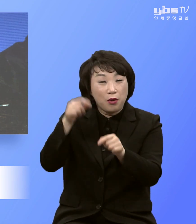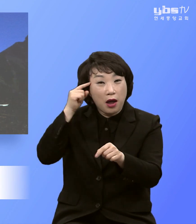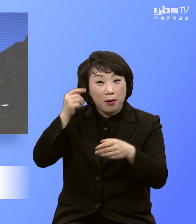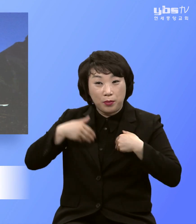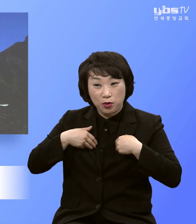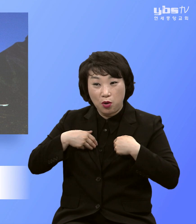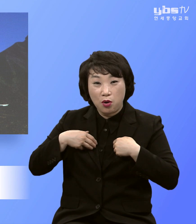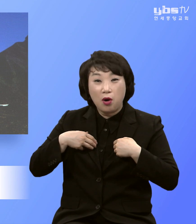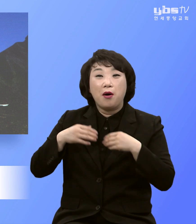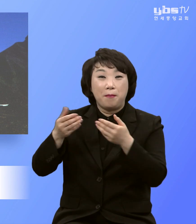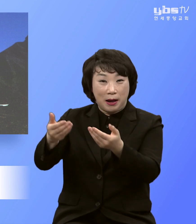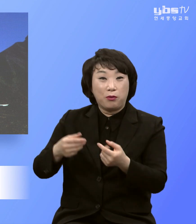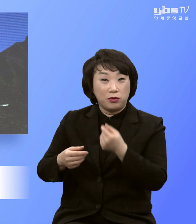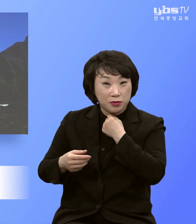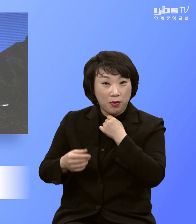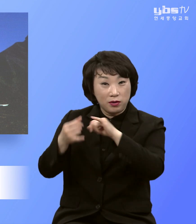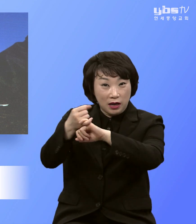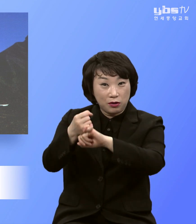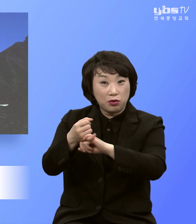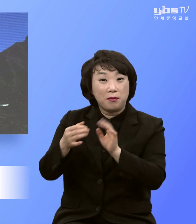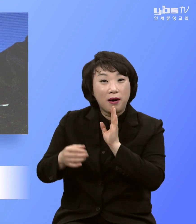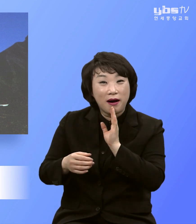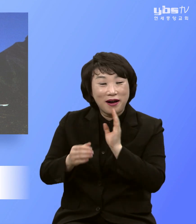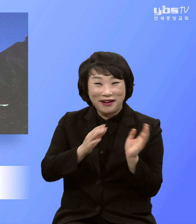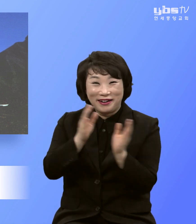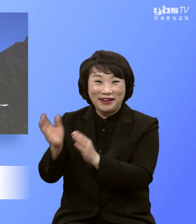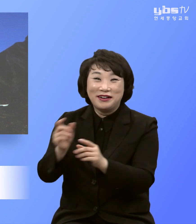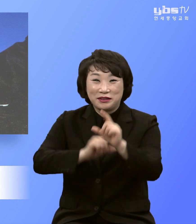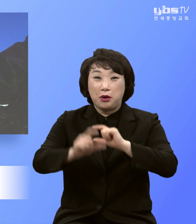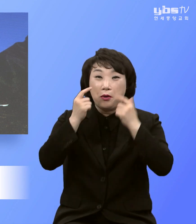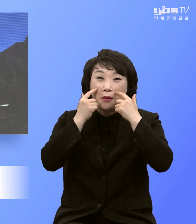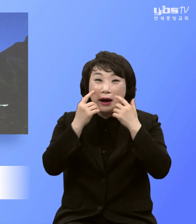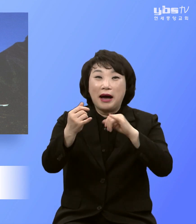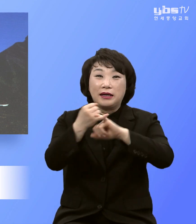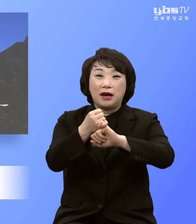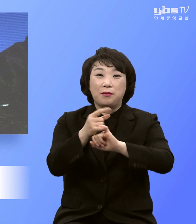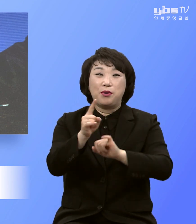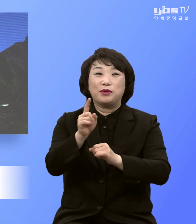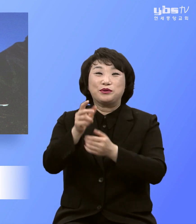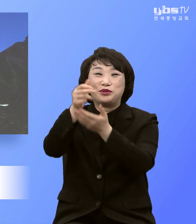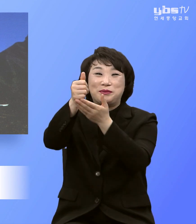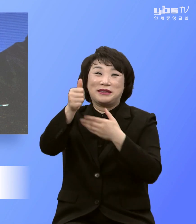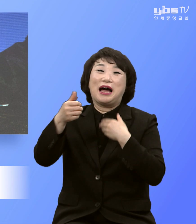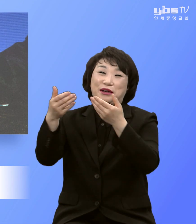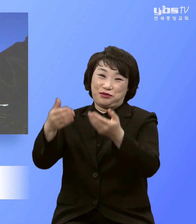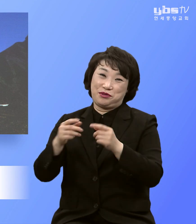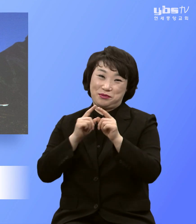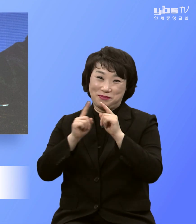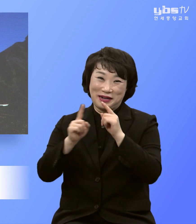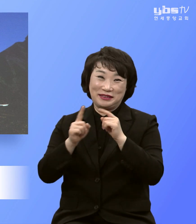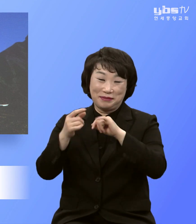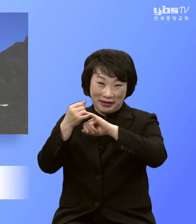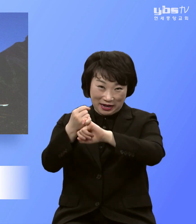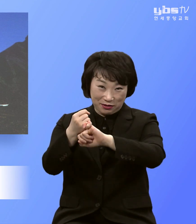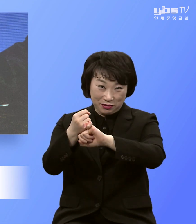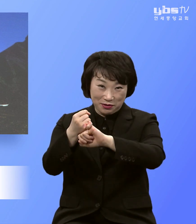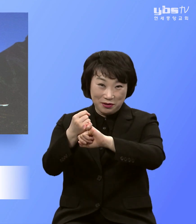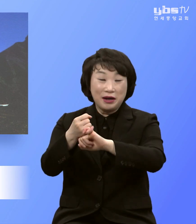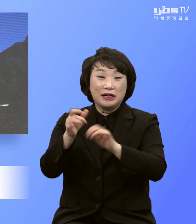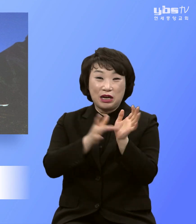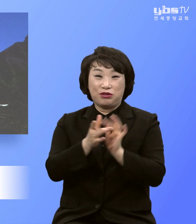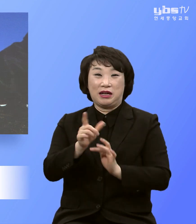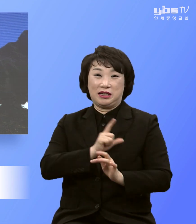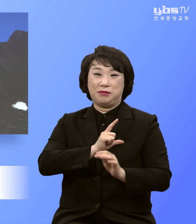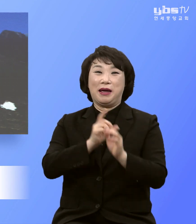그건 약속이에요, 약속. 이보다 더 확실한 약속이 주님이 내게 주신 말씀에 그 이름으로